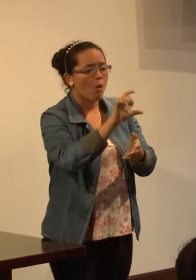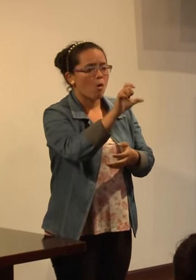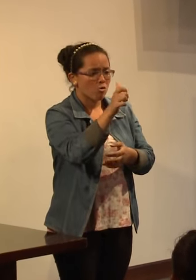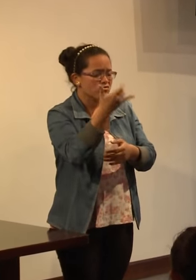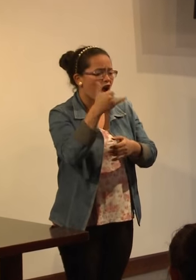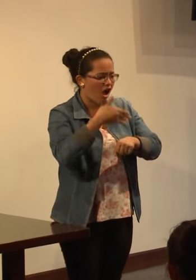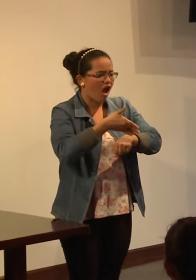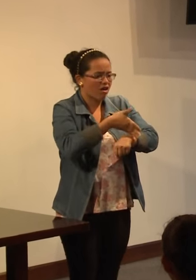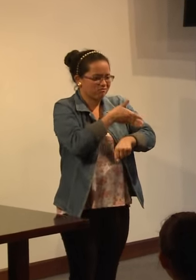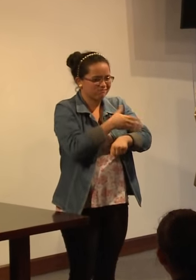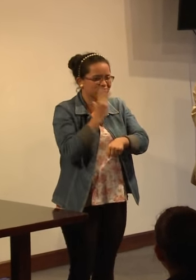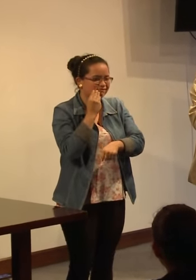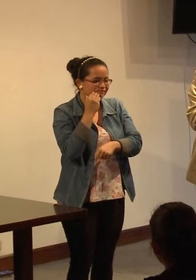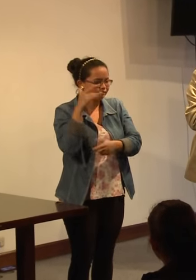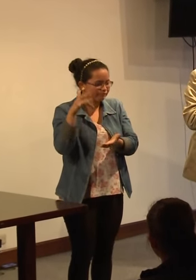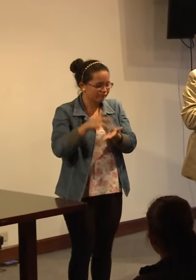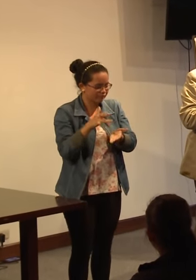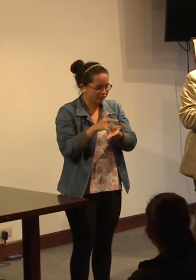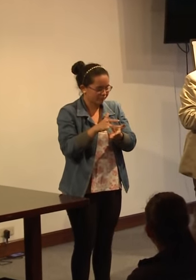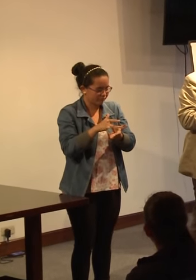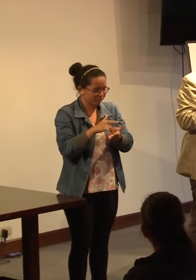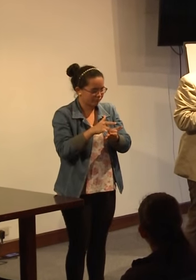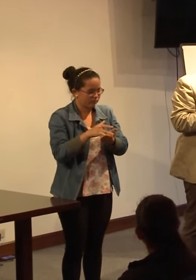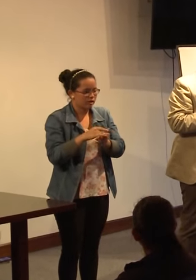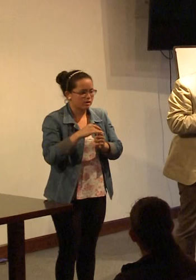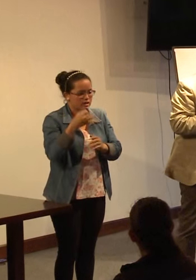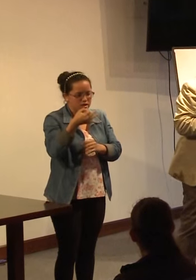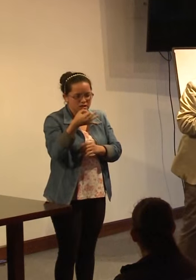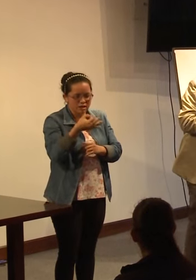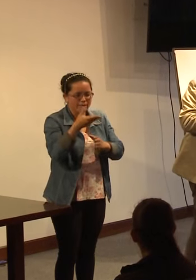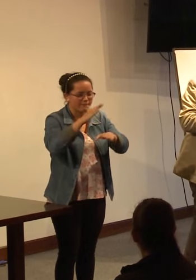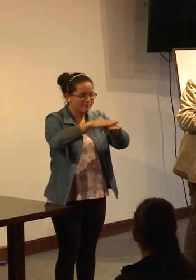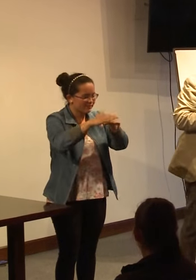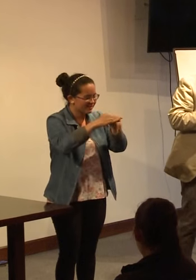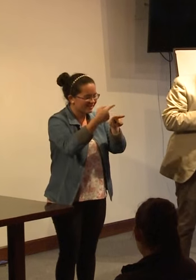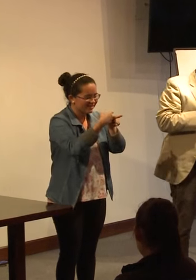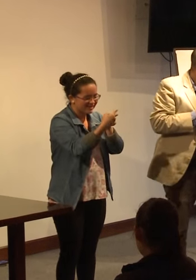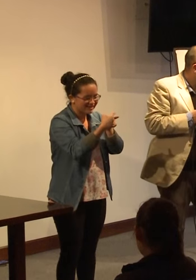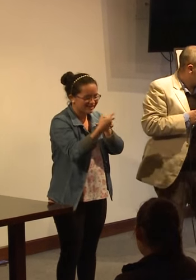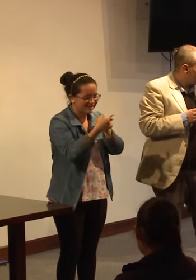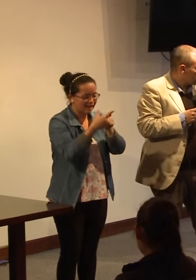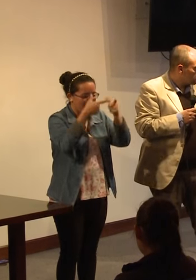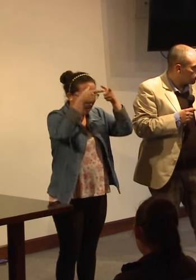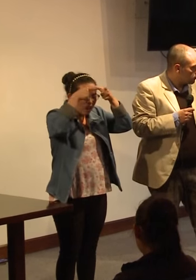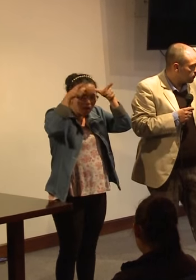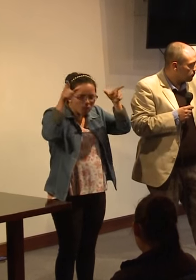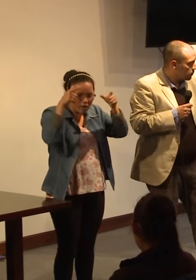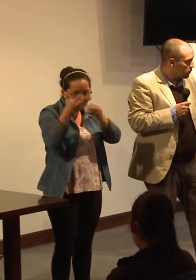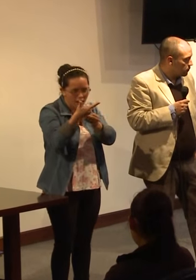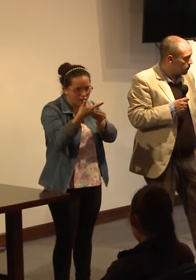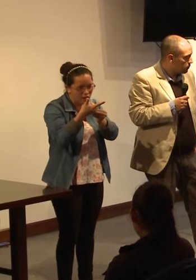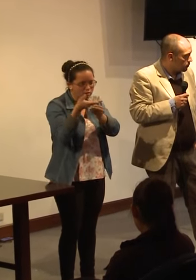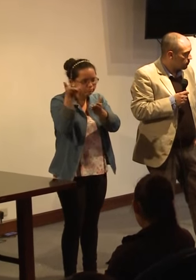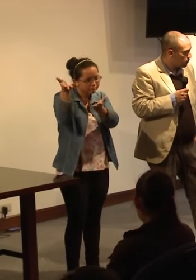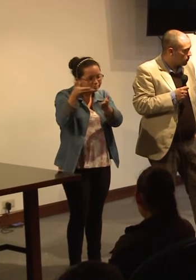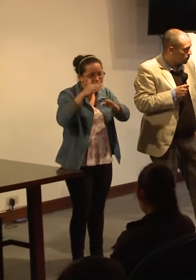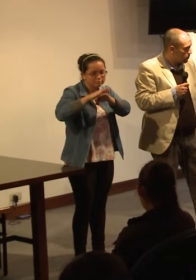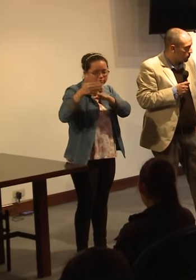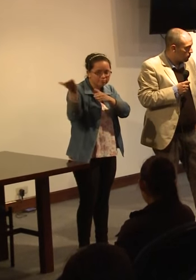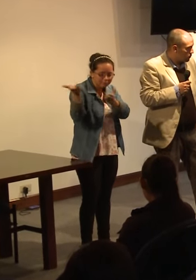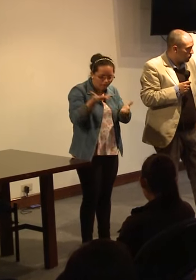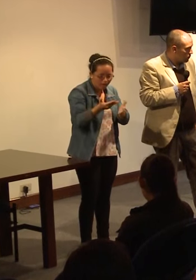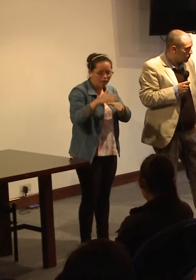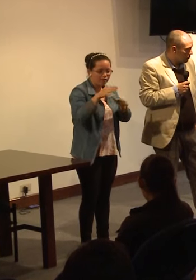repetido, y hemos traído cada mes a diferentes invitados de diferentes lenguajes artísticos que nos han contado sus